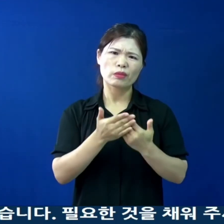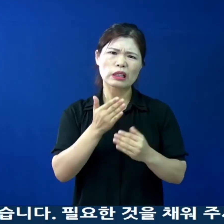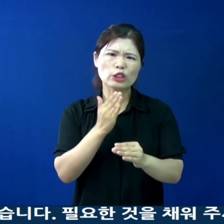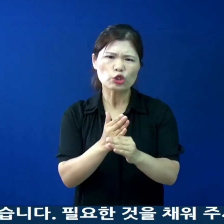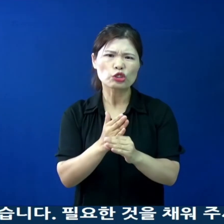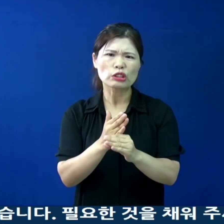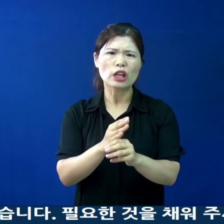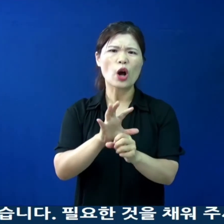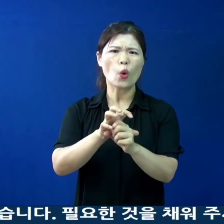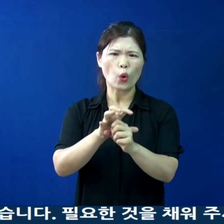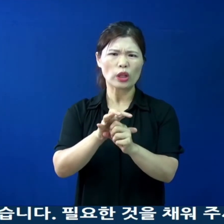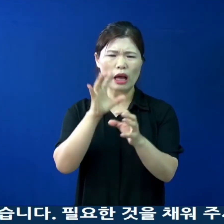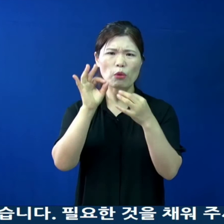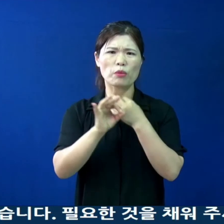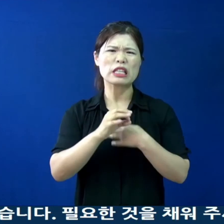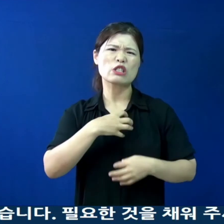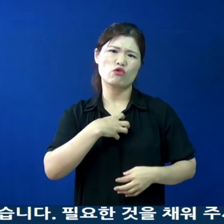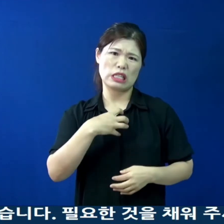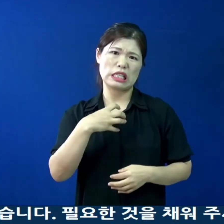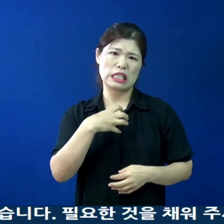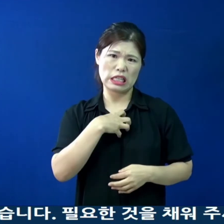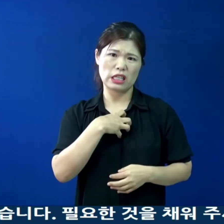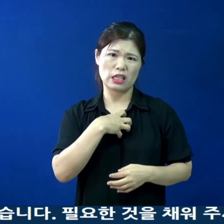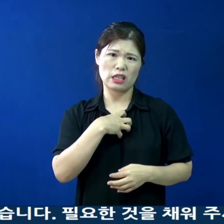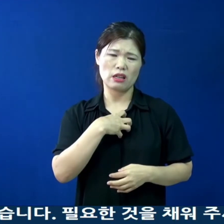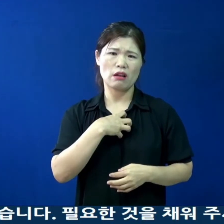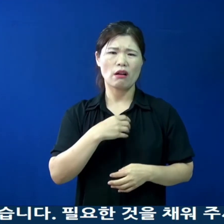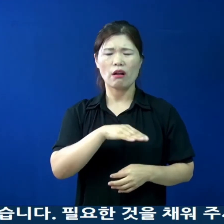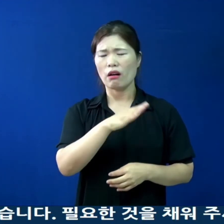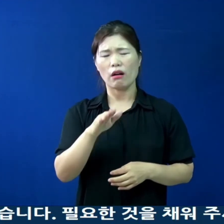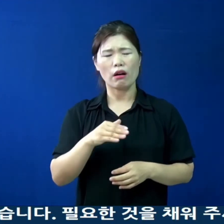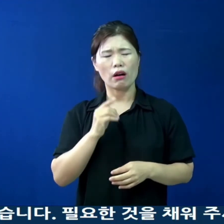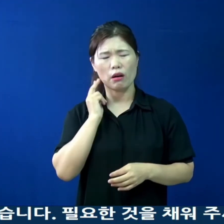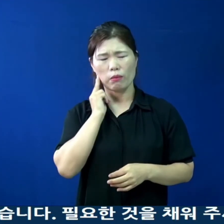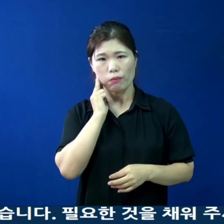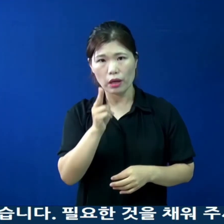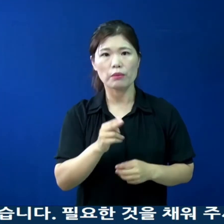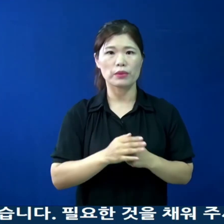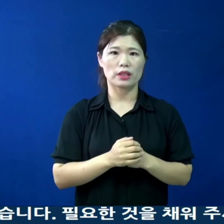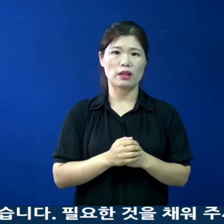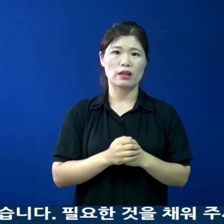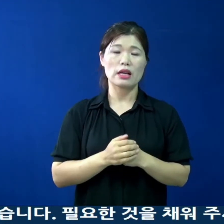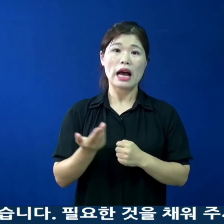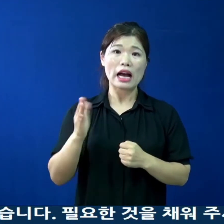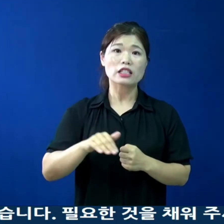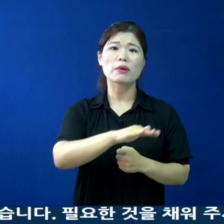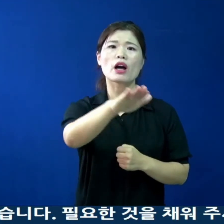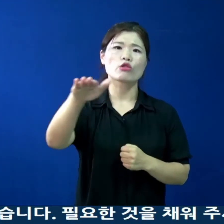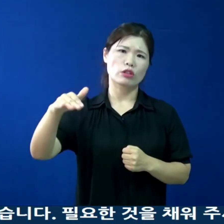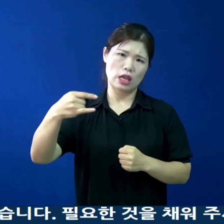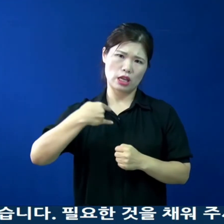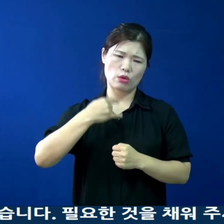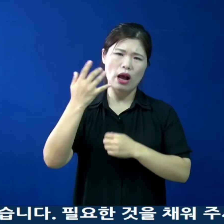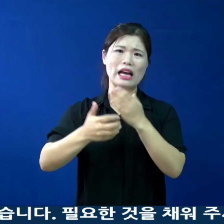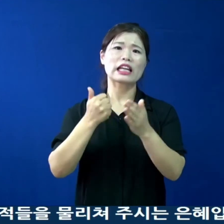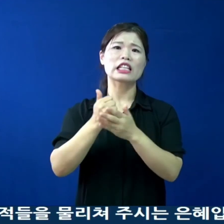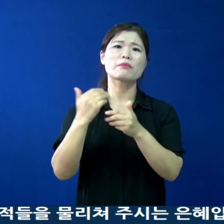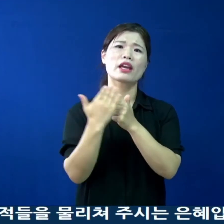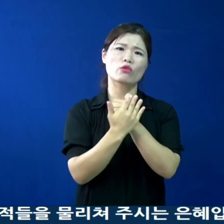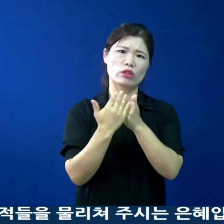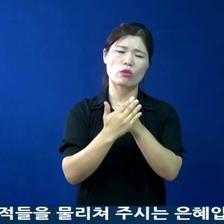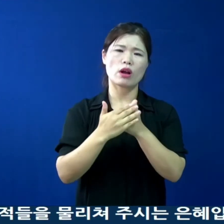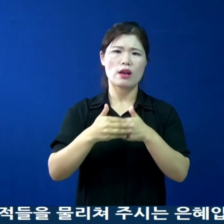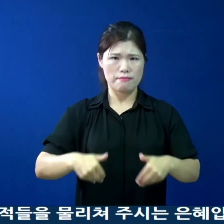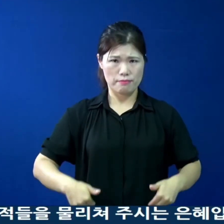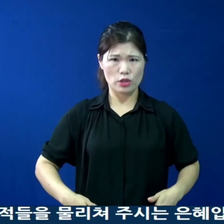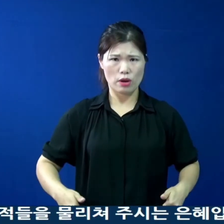코로나의 상황도, 이 위기도 우리에게는 벅찹니다. 이래할 때 우리에게도 하나님의 위로가 필요한 것이죠.